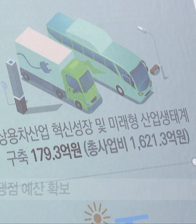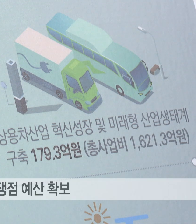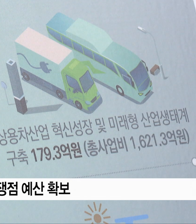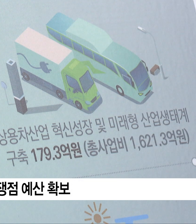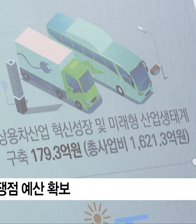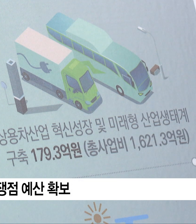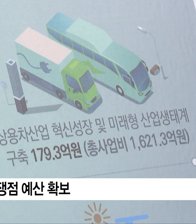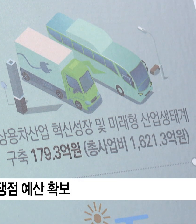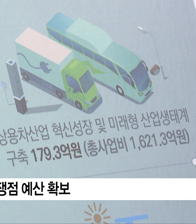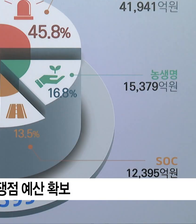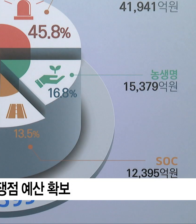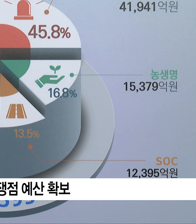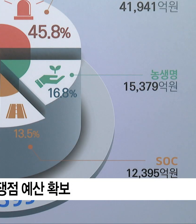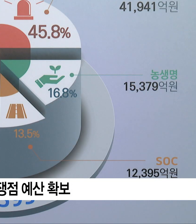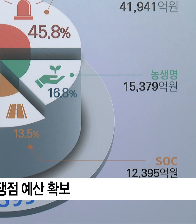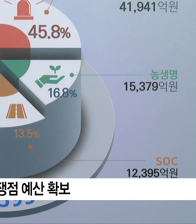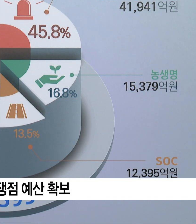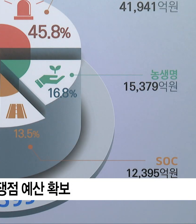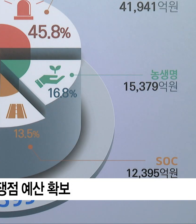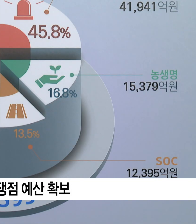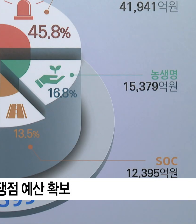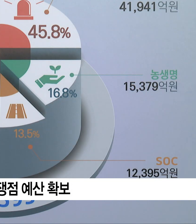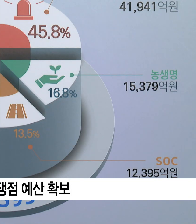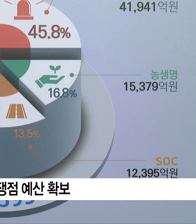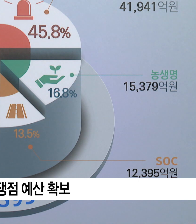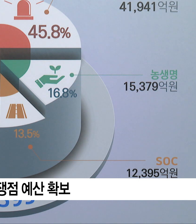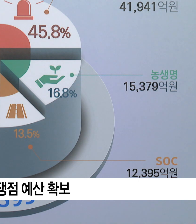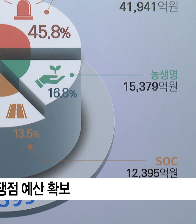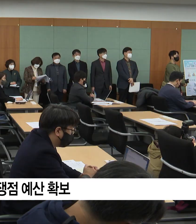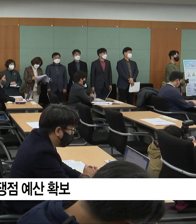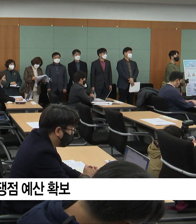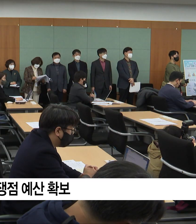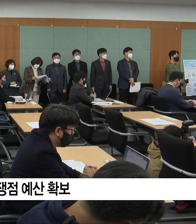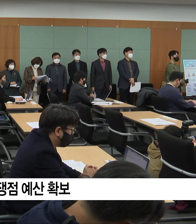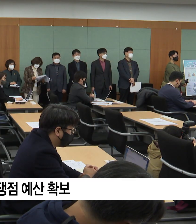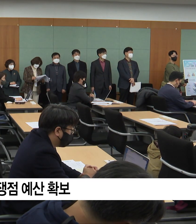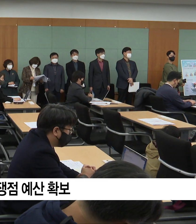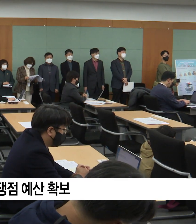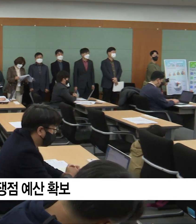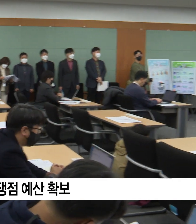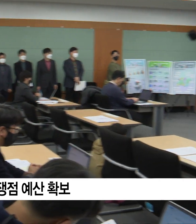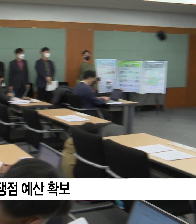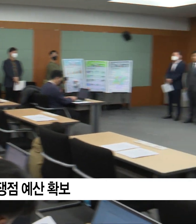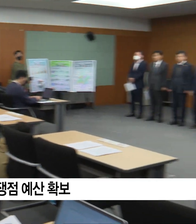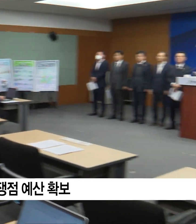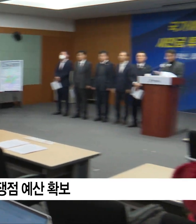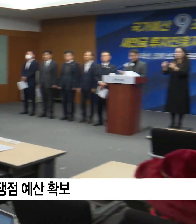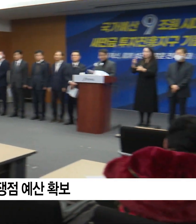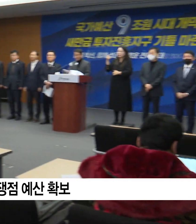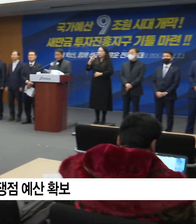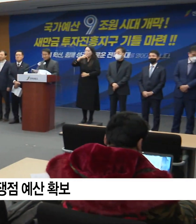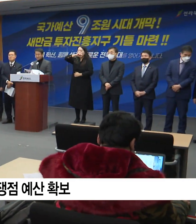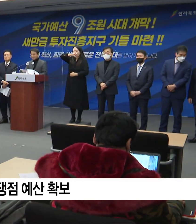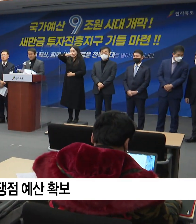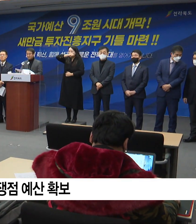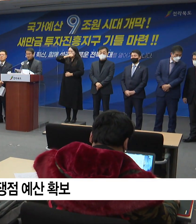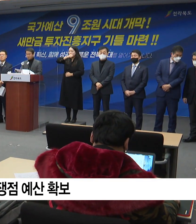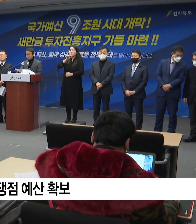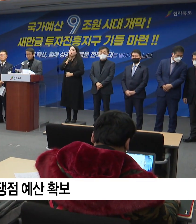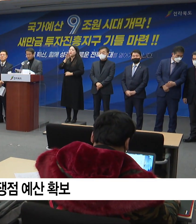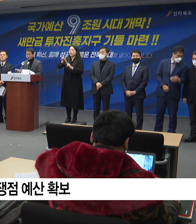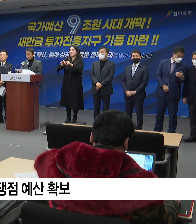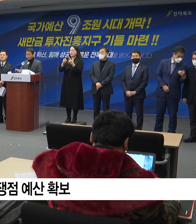정치권은 전북 지역 또는 연구 국회의원들이 여야를 초월한 적극적인 활동으로 다수 쟁점